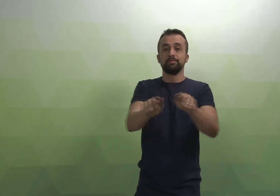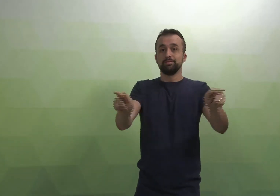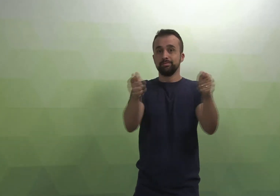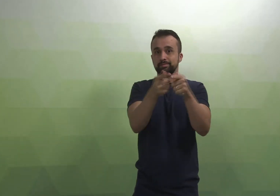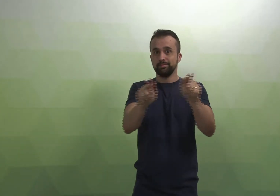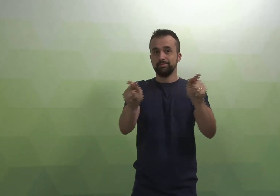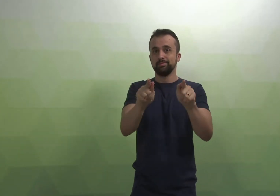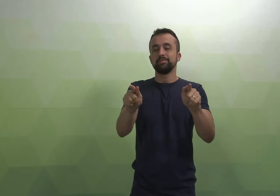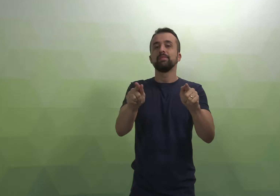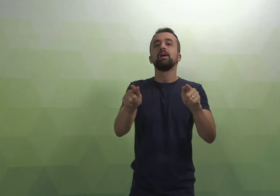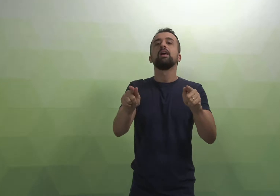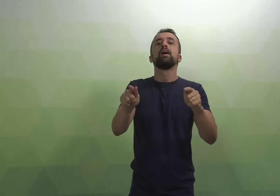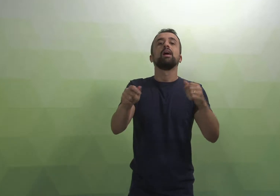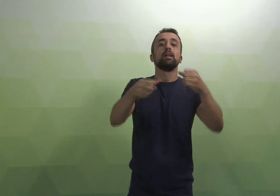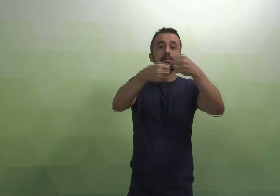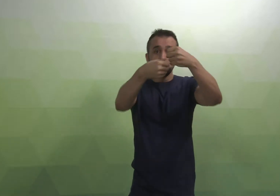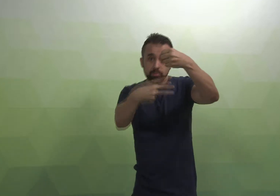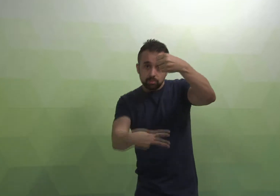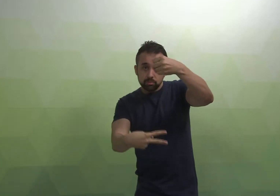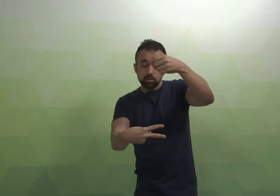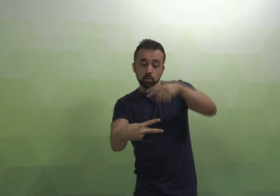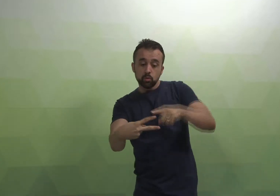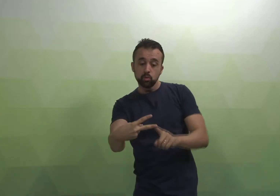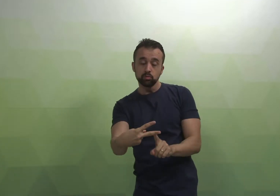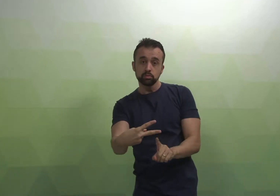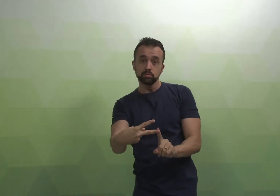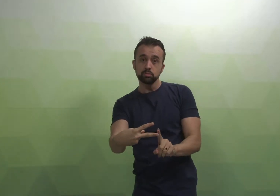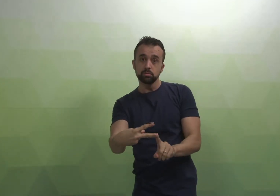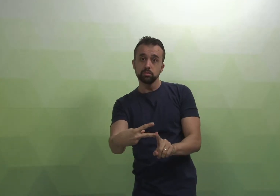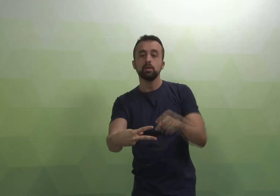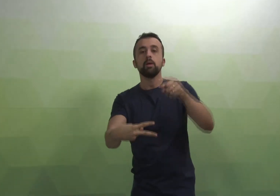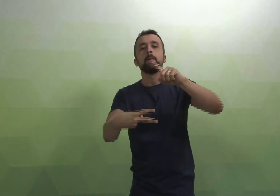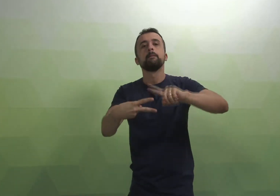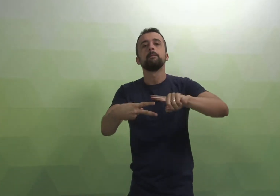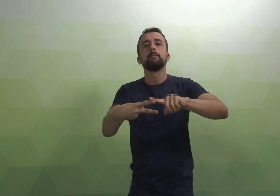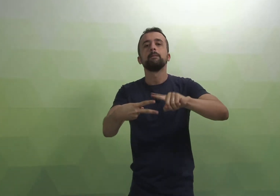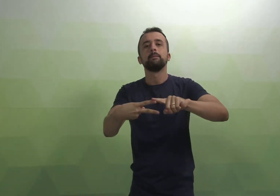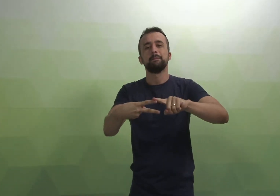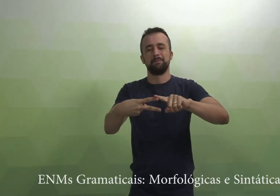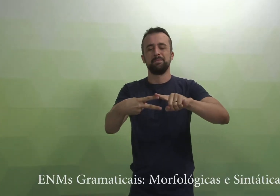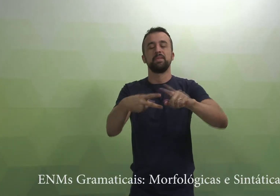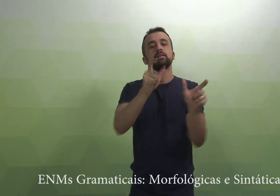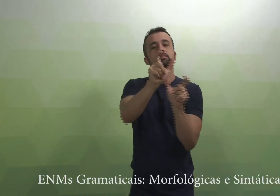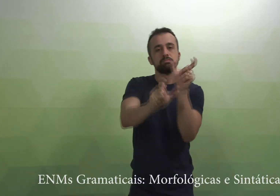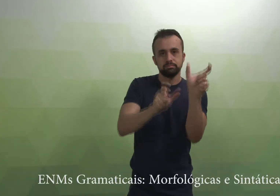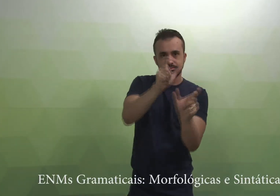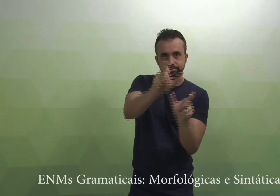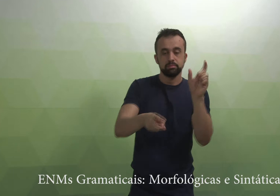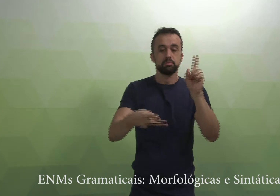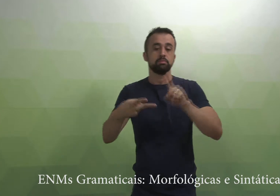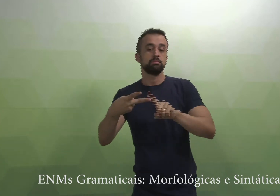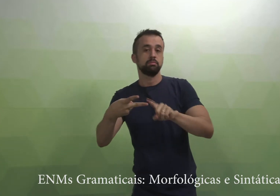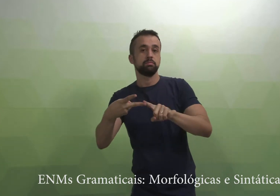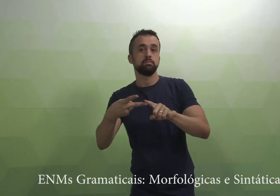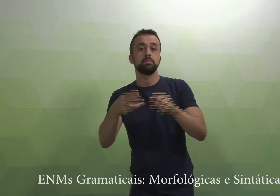Já as expressões não manuais gramaticais se subdividem em morfológicas e